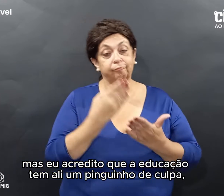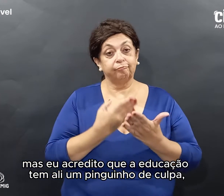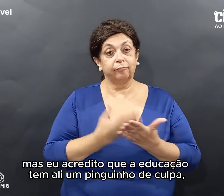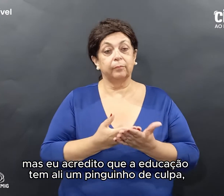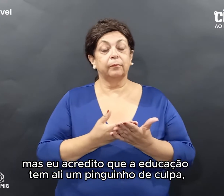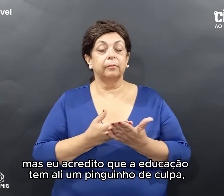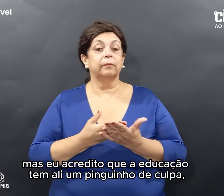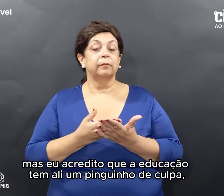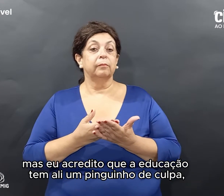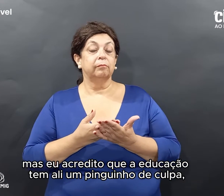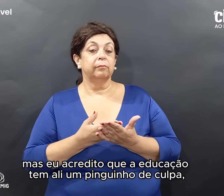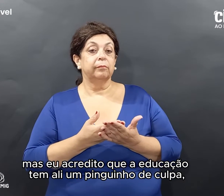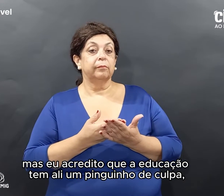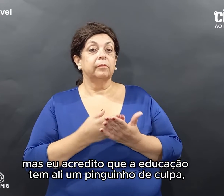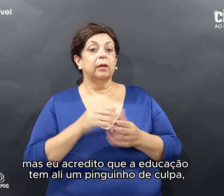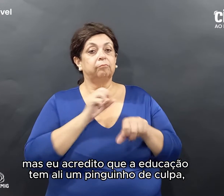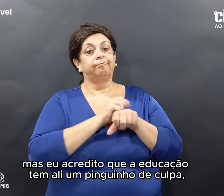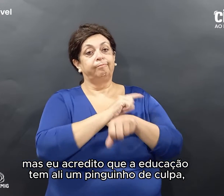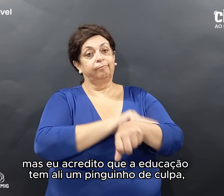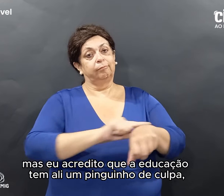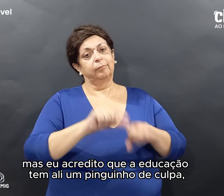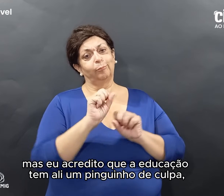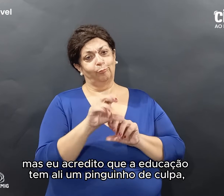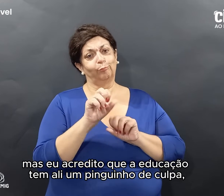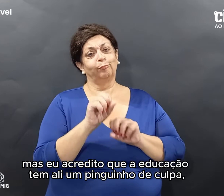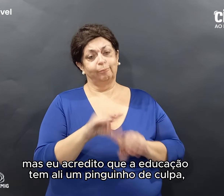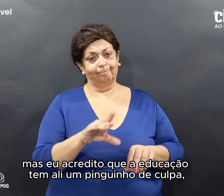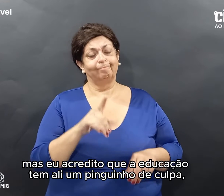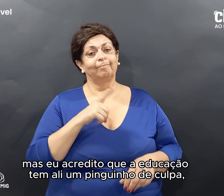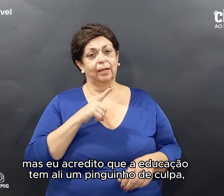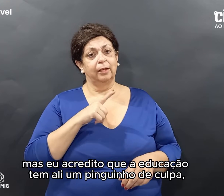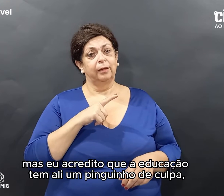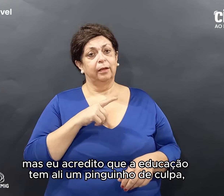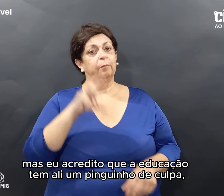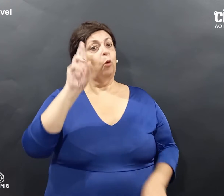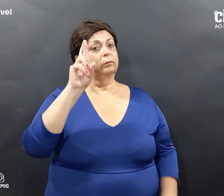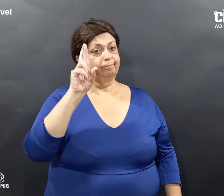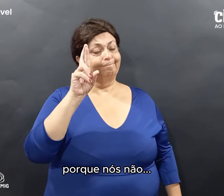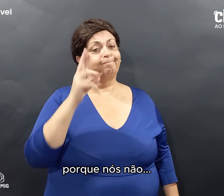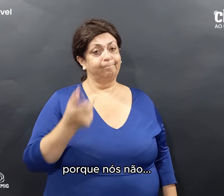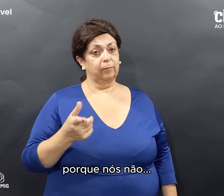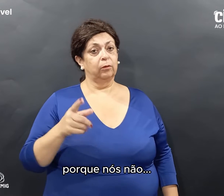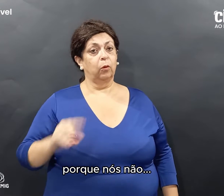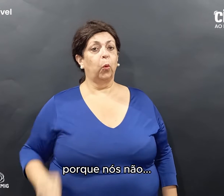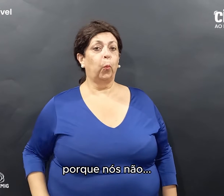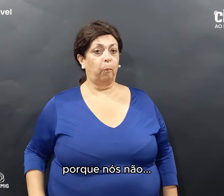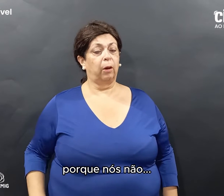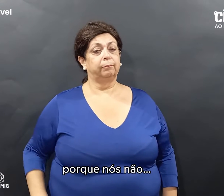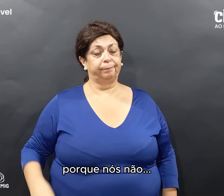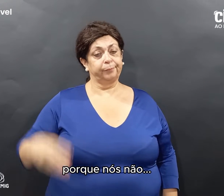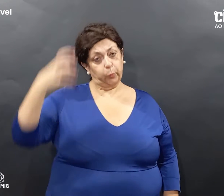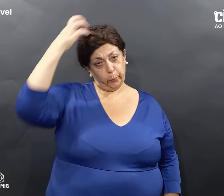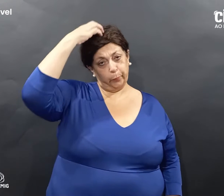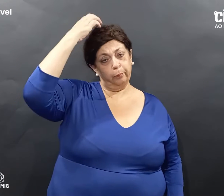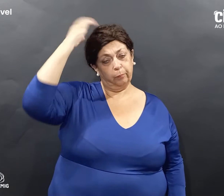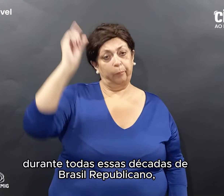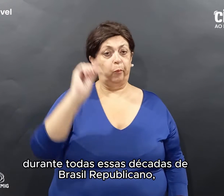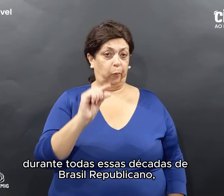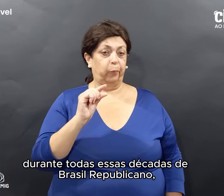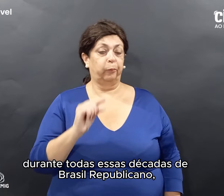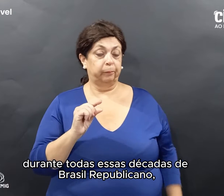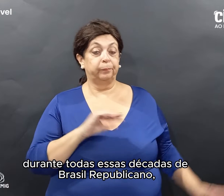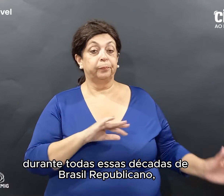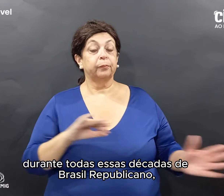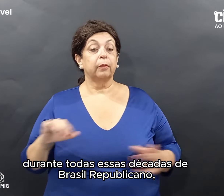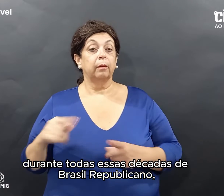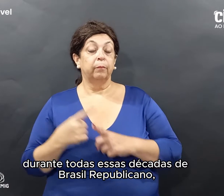eu acredito que a educação tem ali um pinguinho de culpa, né? Porque nós não,